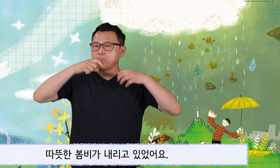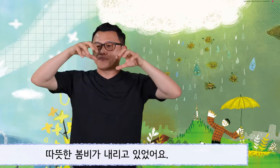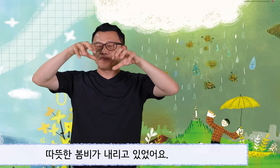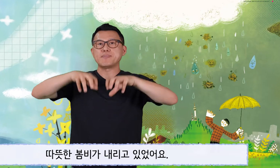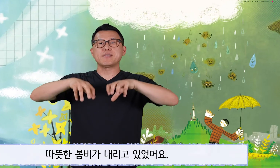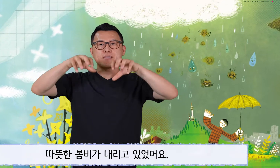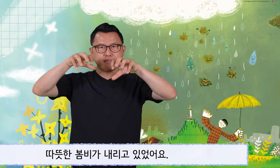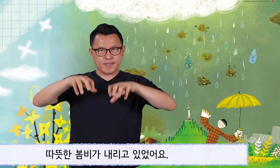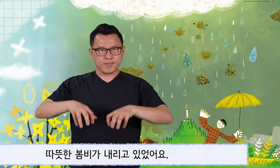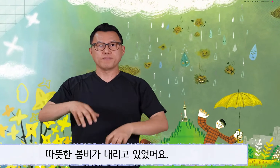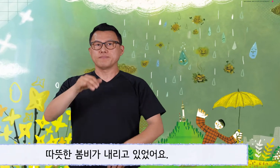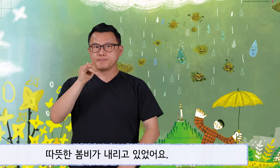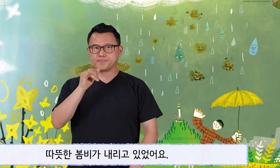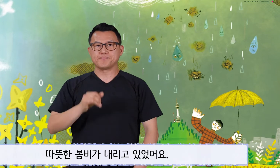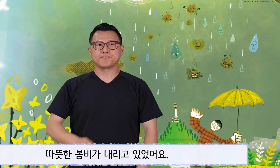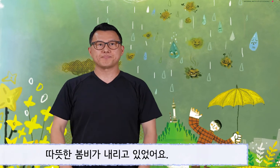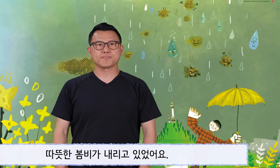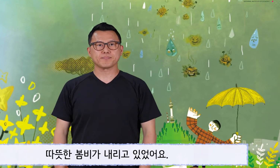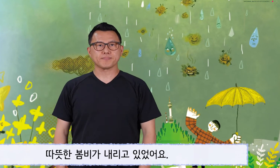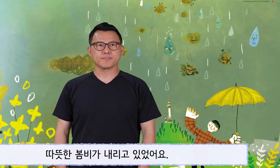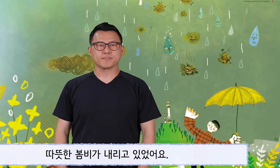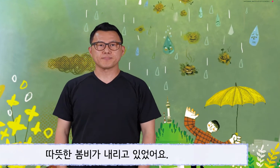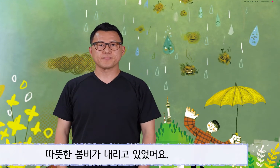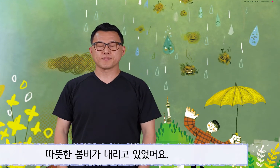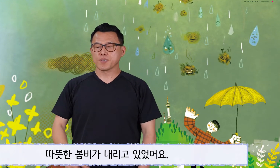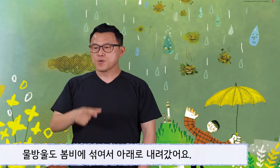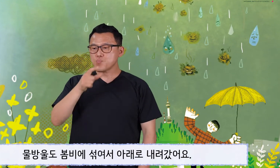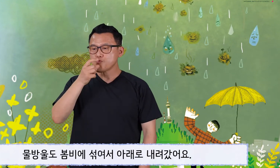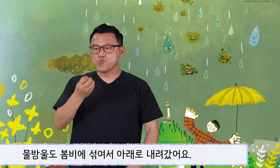따뜻한 봄비가 내리고 있었어요.